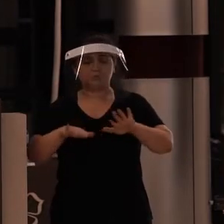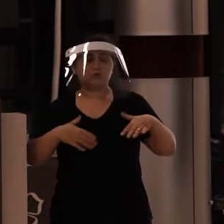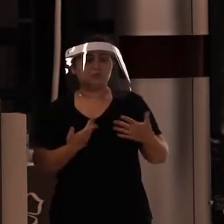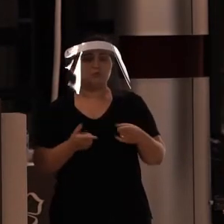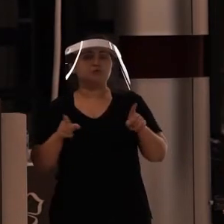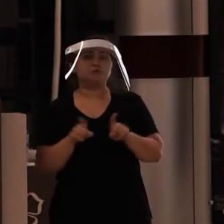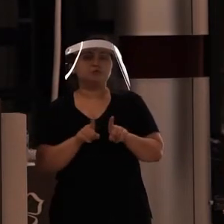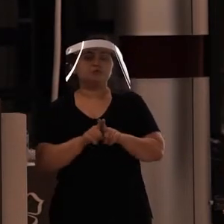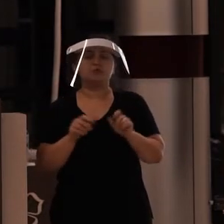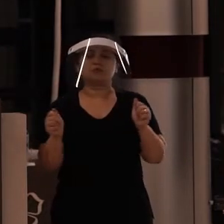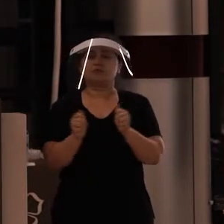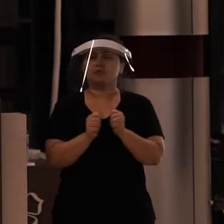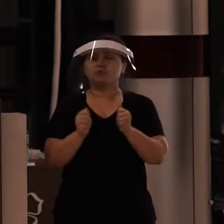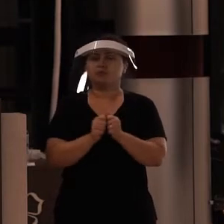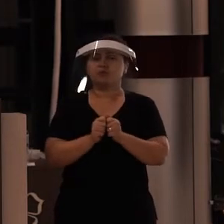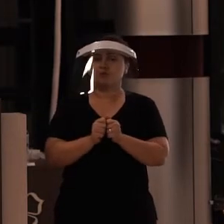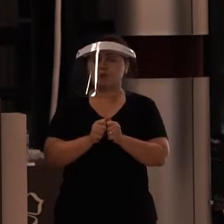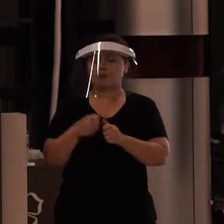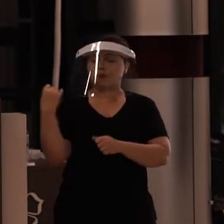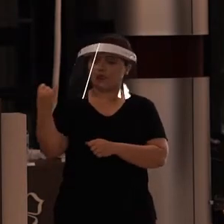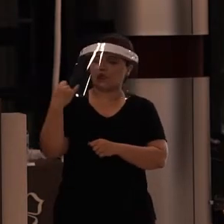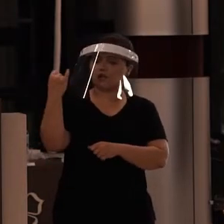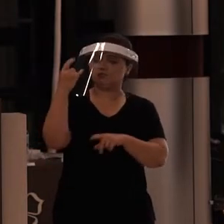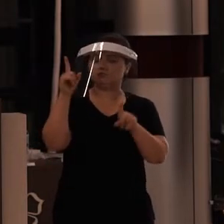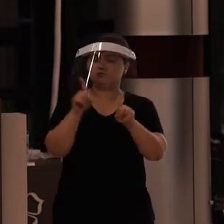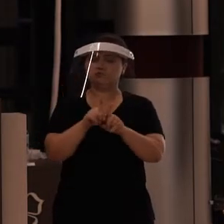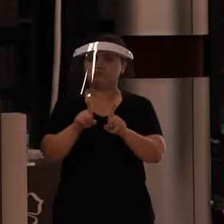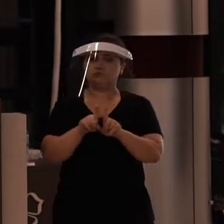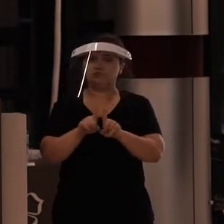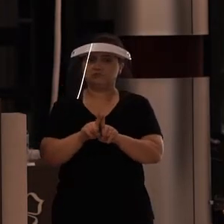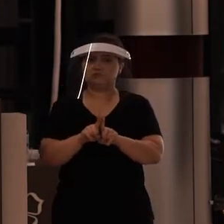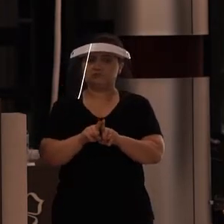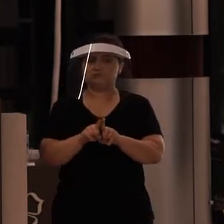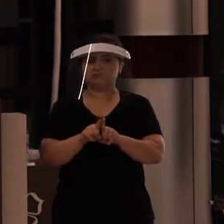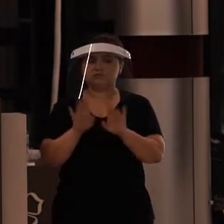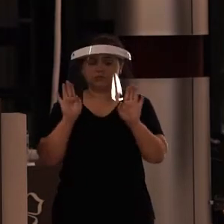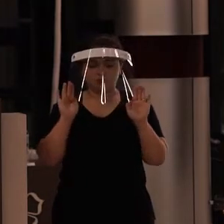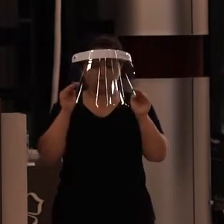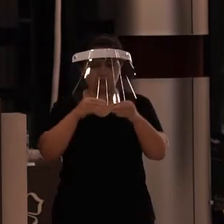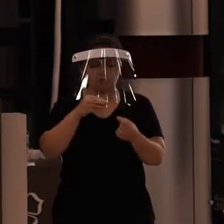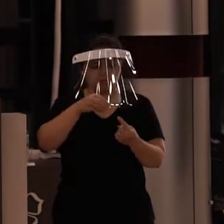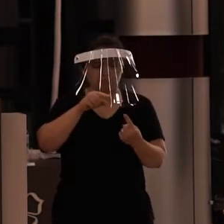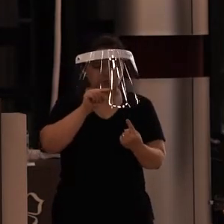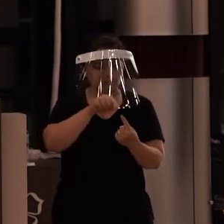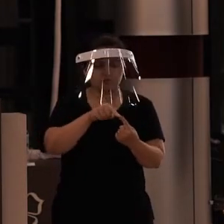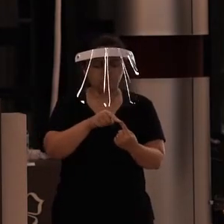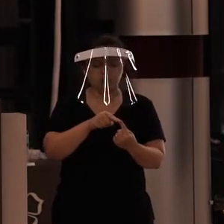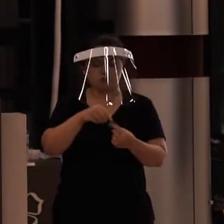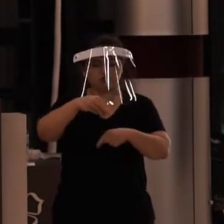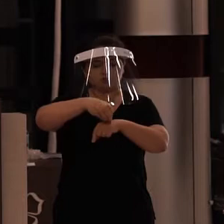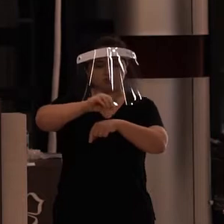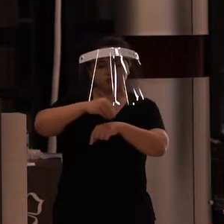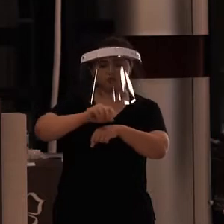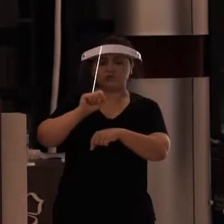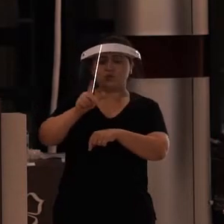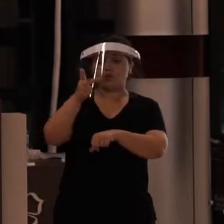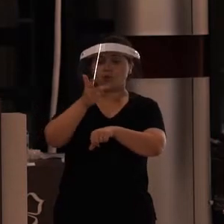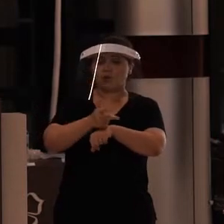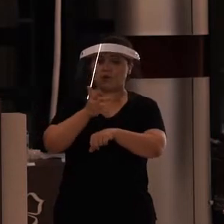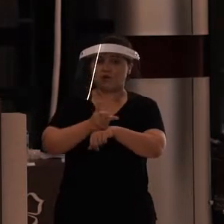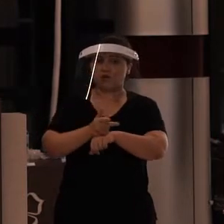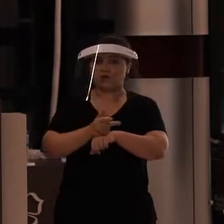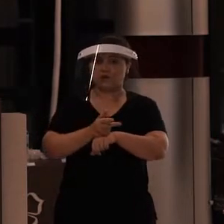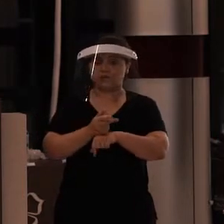inclusive com a incumbência de sugerir qual era a câmera